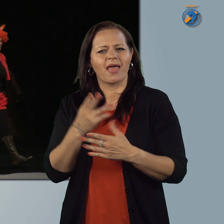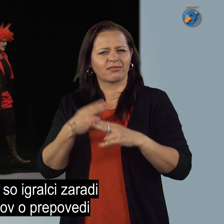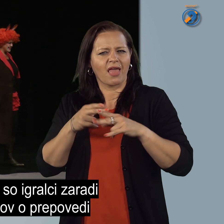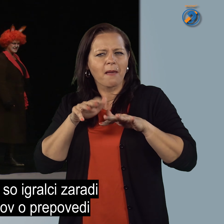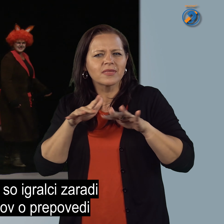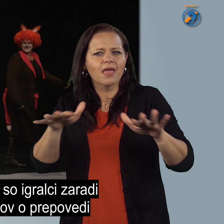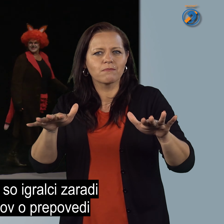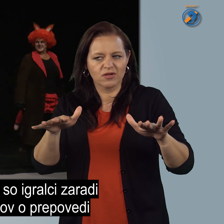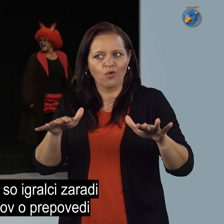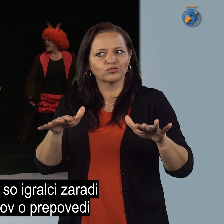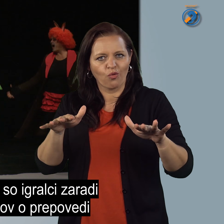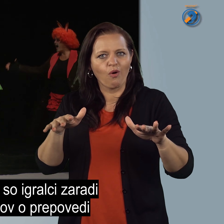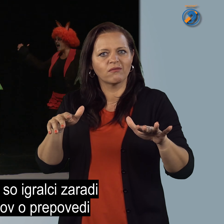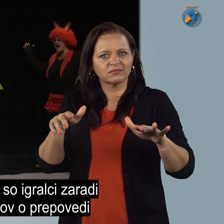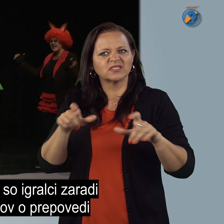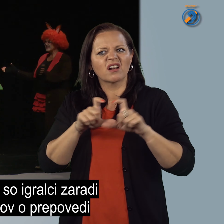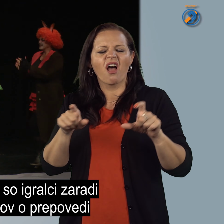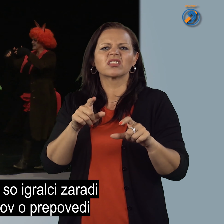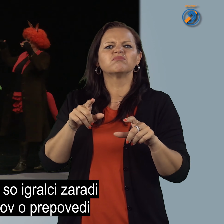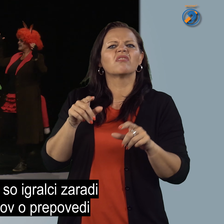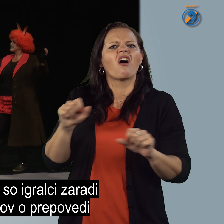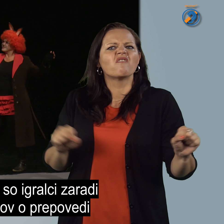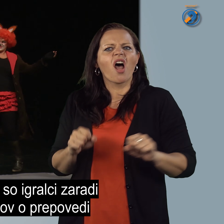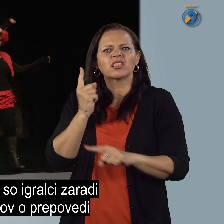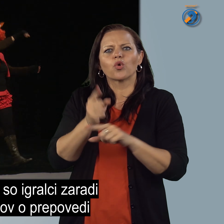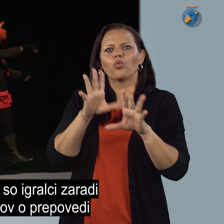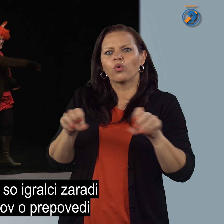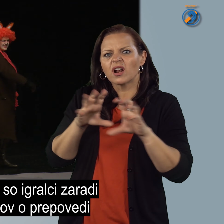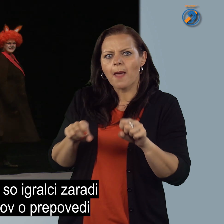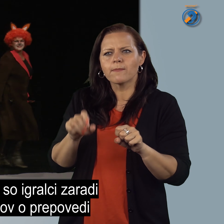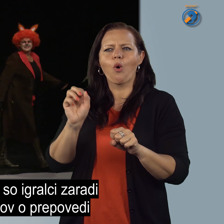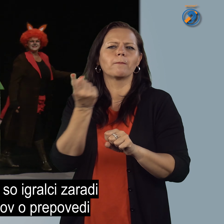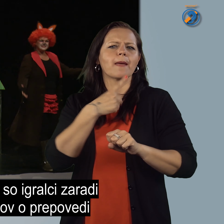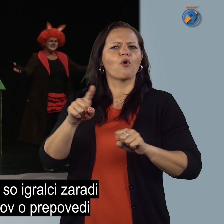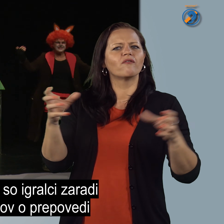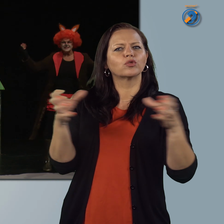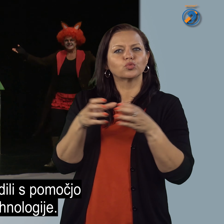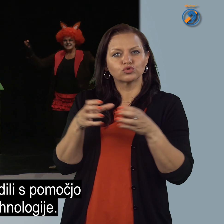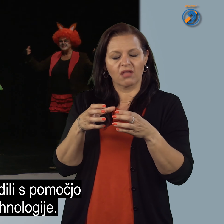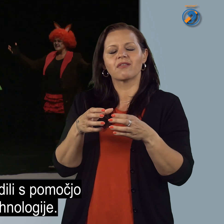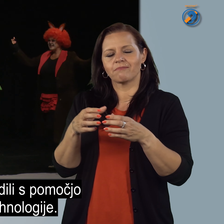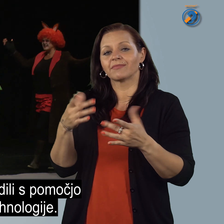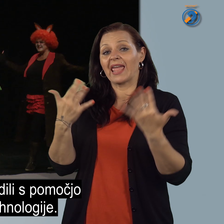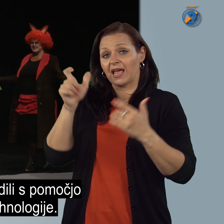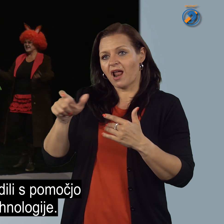Med epidemijo so igralci zaradi vladnih ukrepov o prepovedi druženja vadili s pomočjo